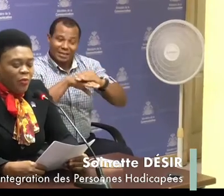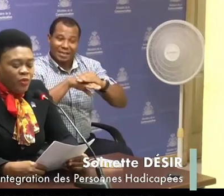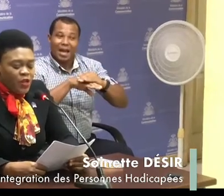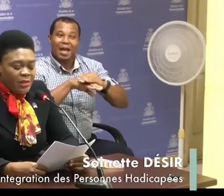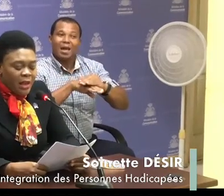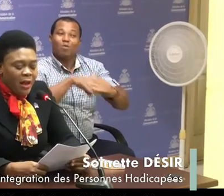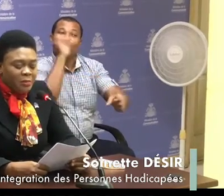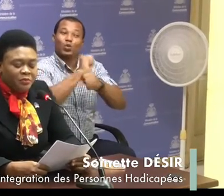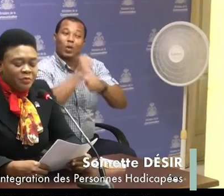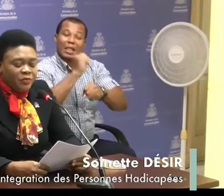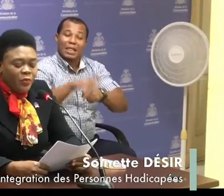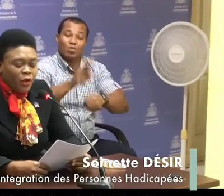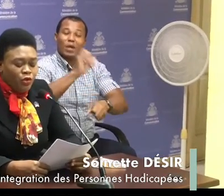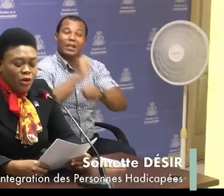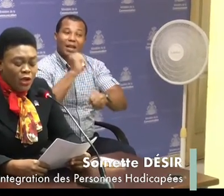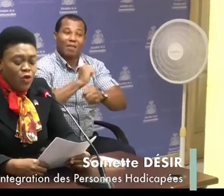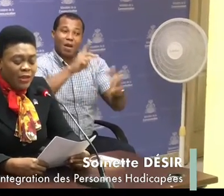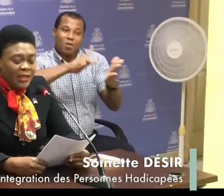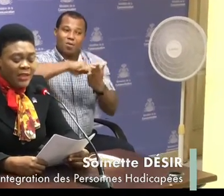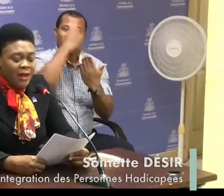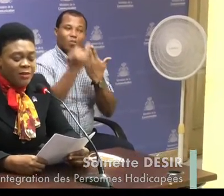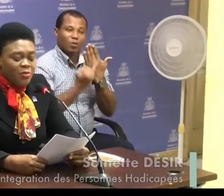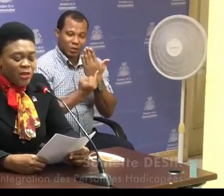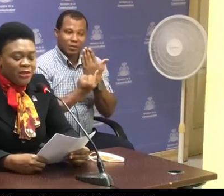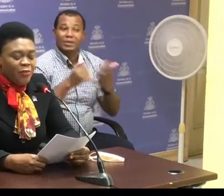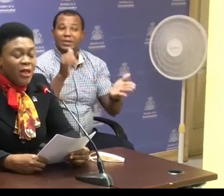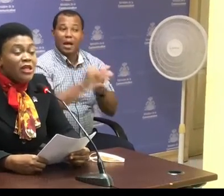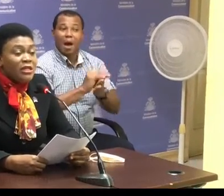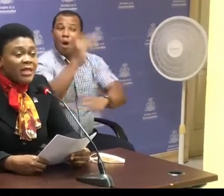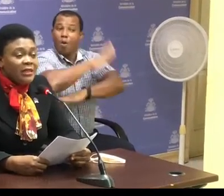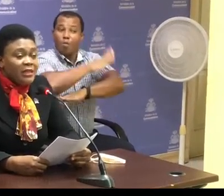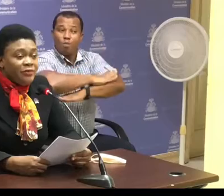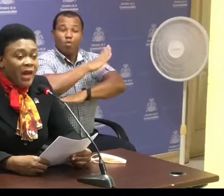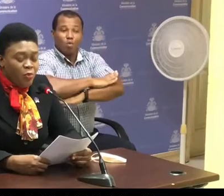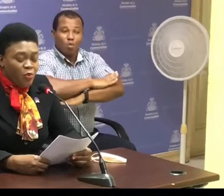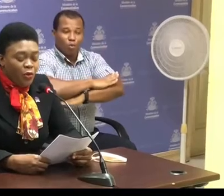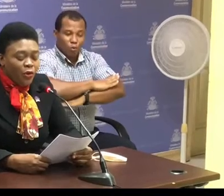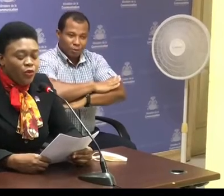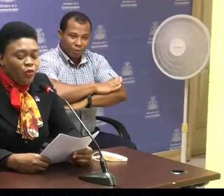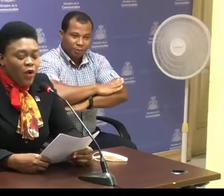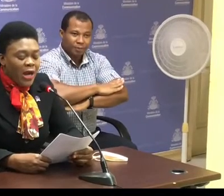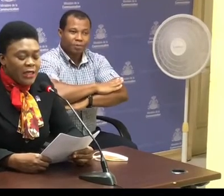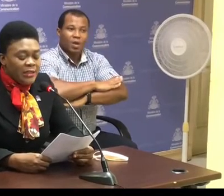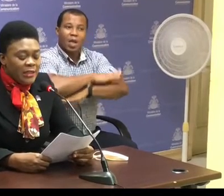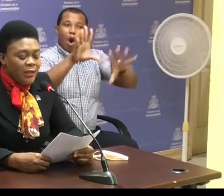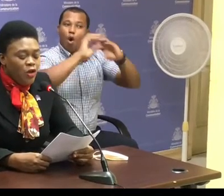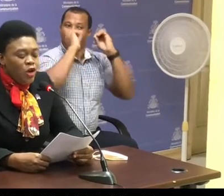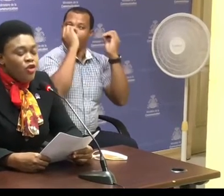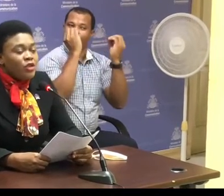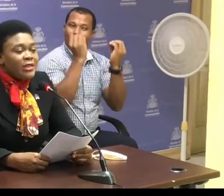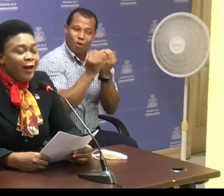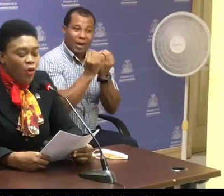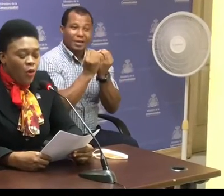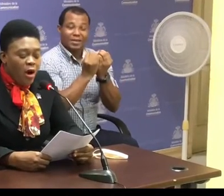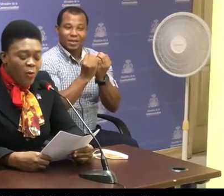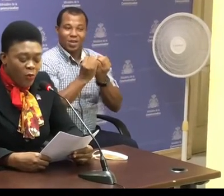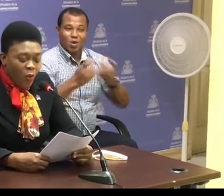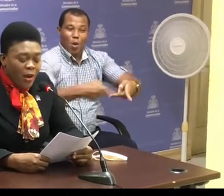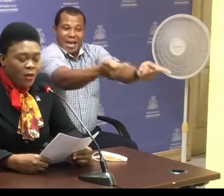Et projet ça donc dans contexte là BCF prend initiative là pour que nous organisions un